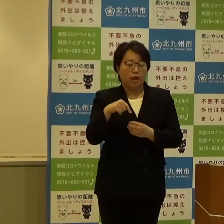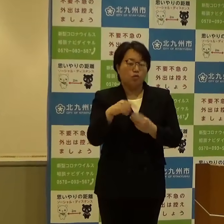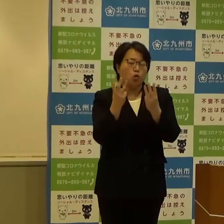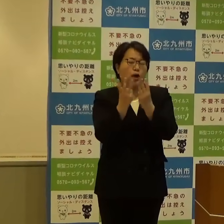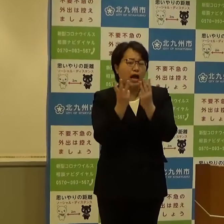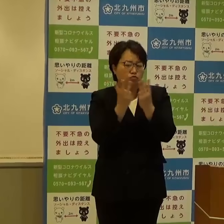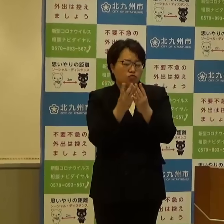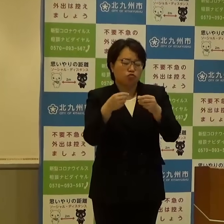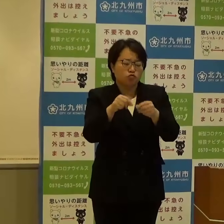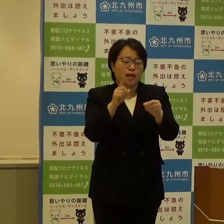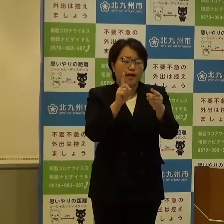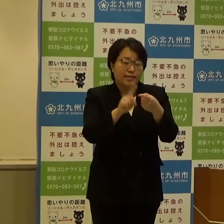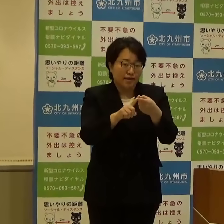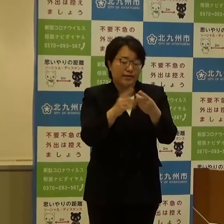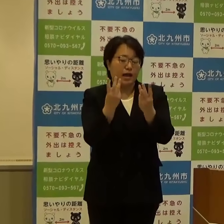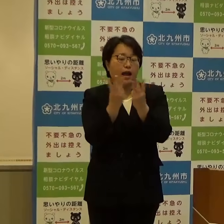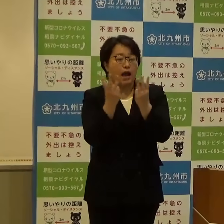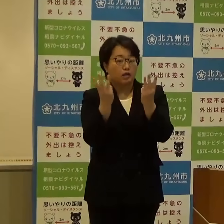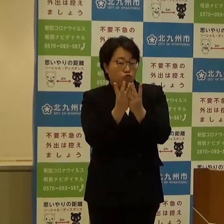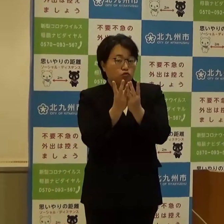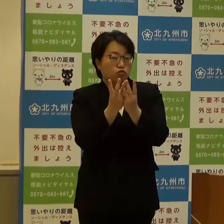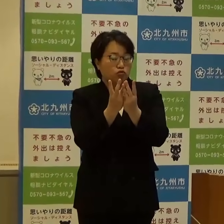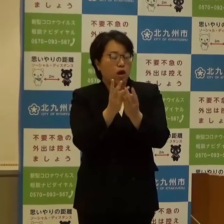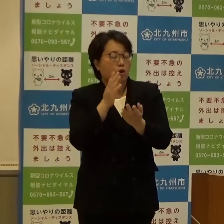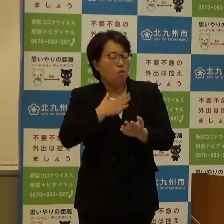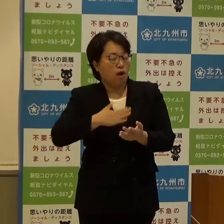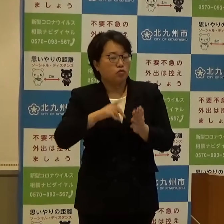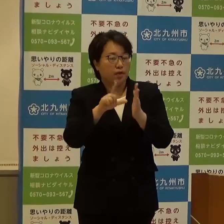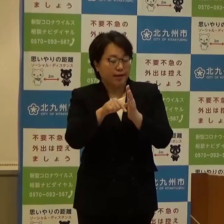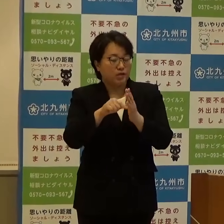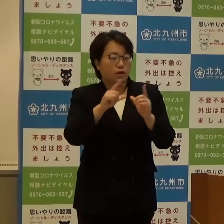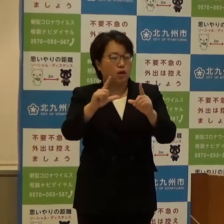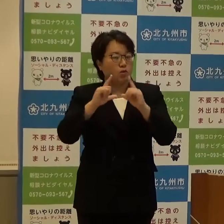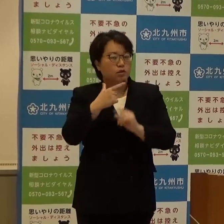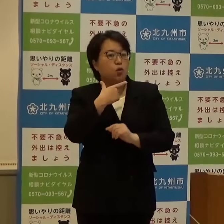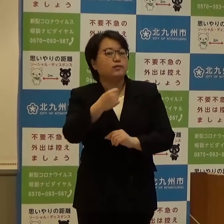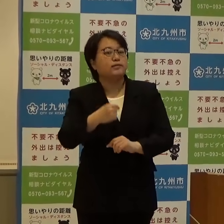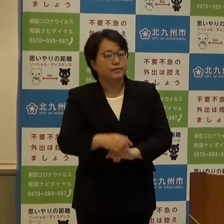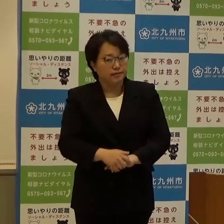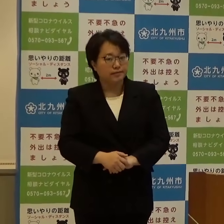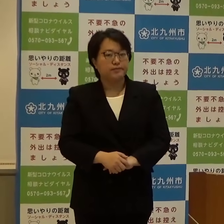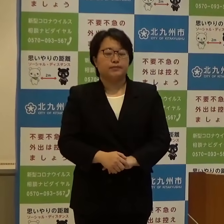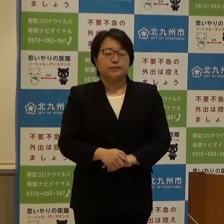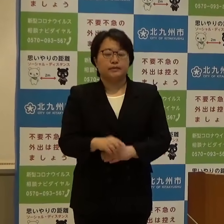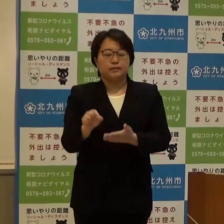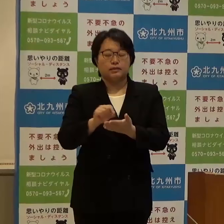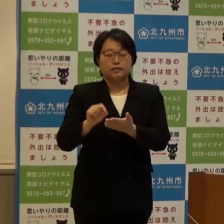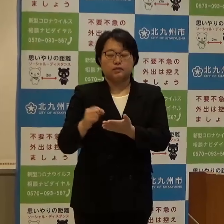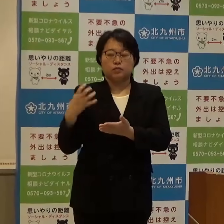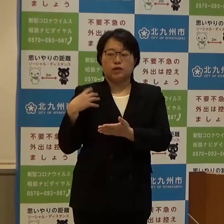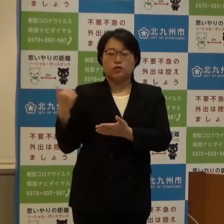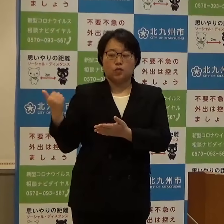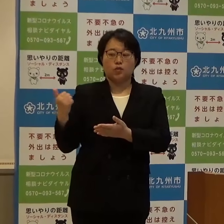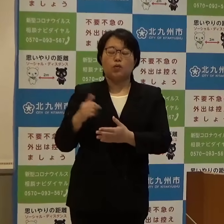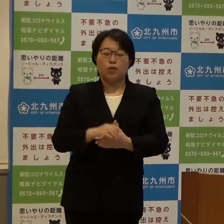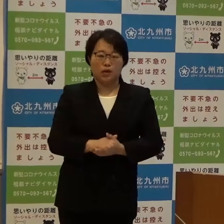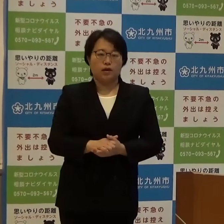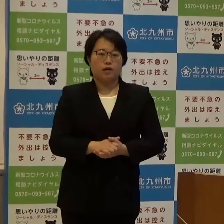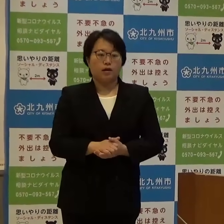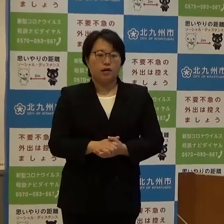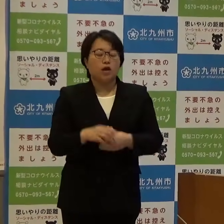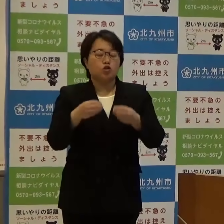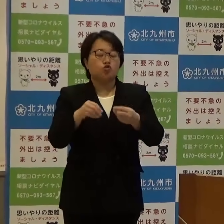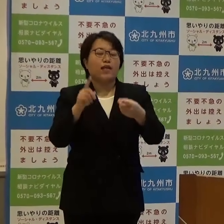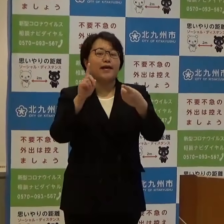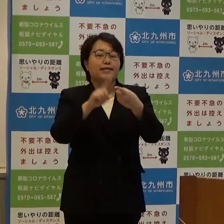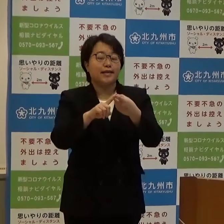などありましたら、教えていただけますでしょうか。 自分の数字があれば 報道からなんですが、具体的な